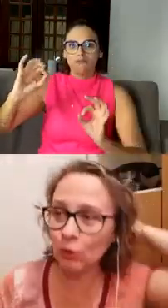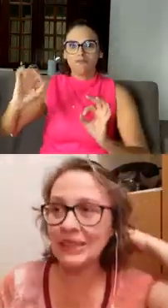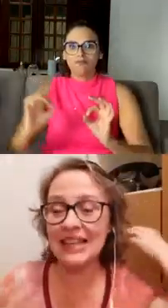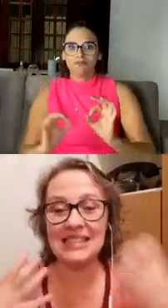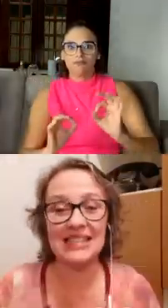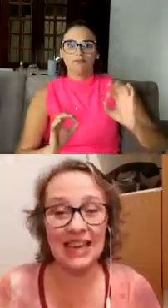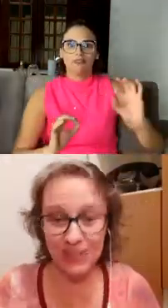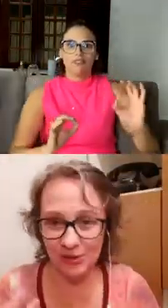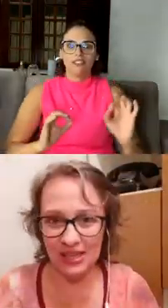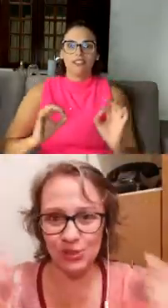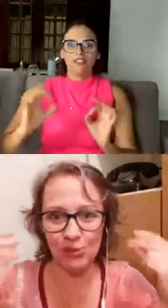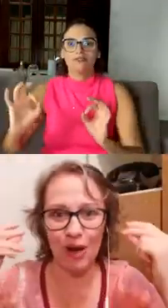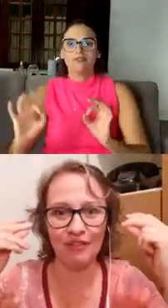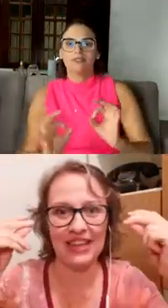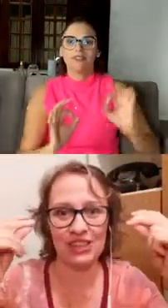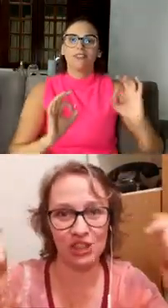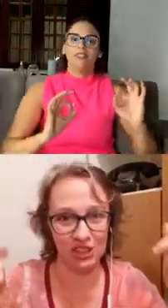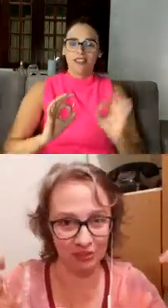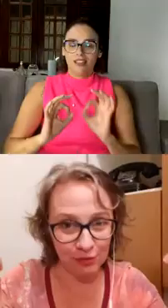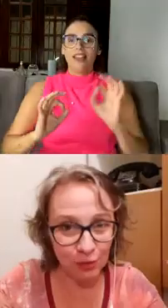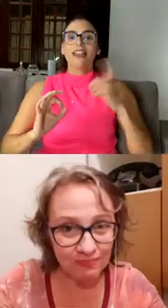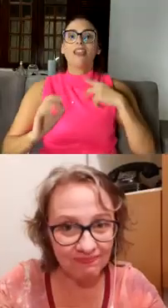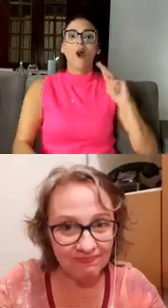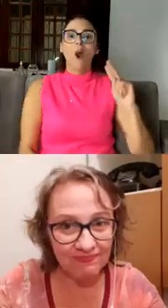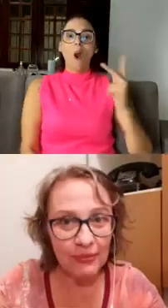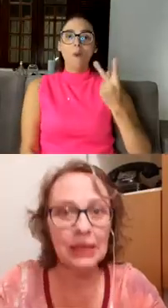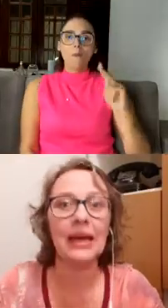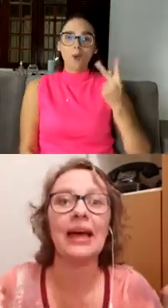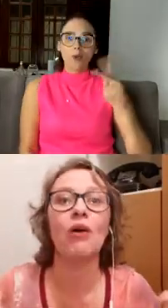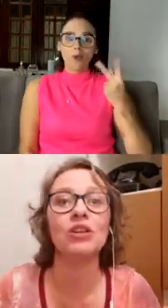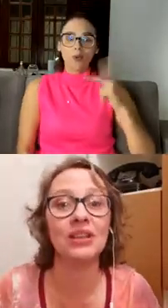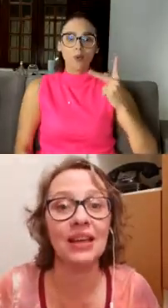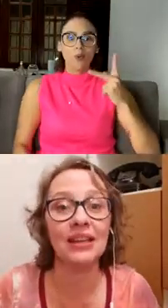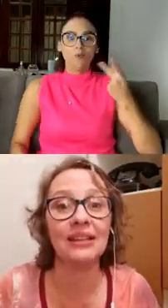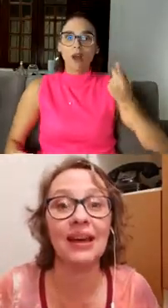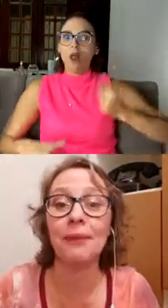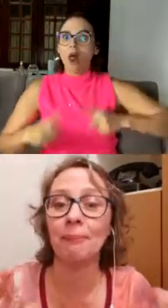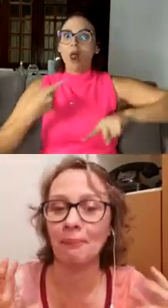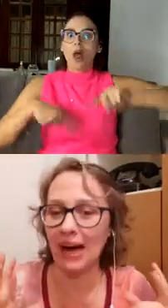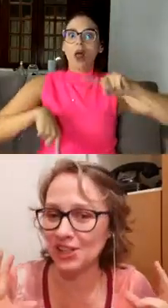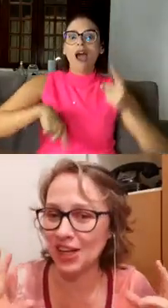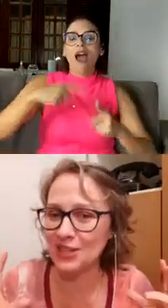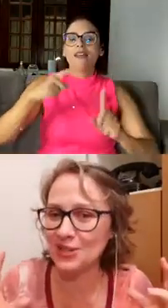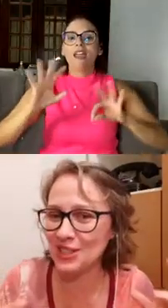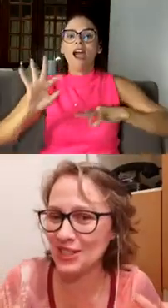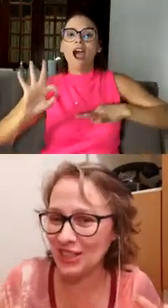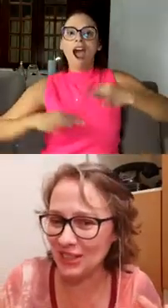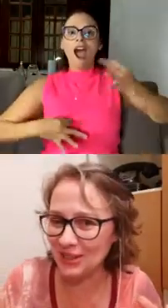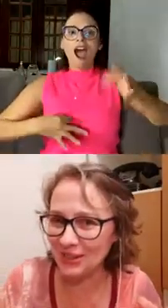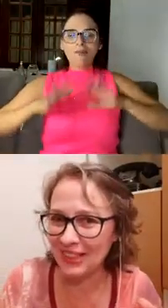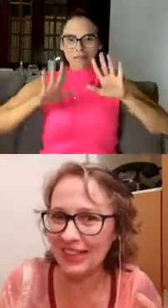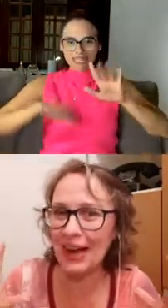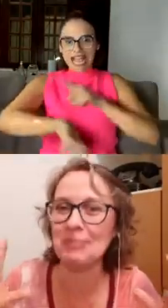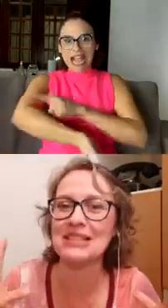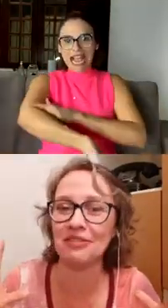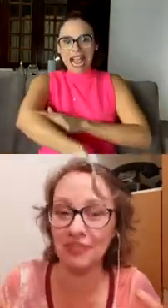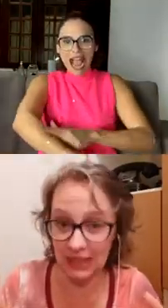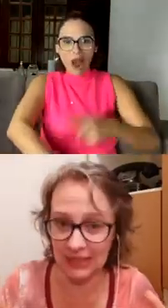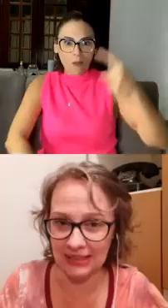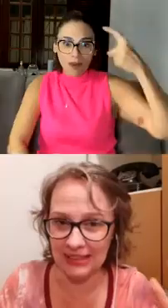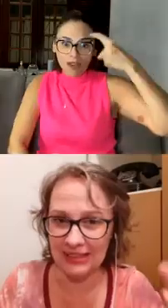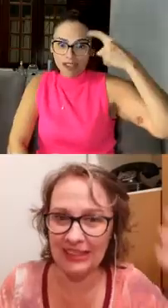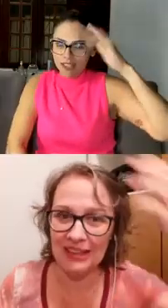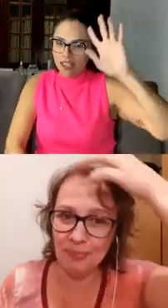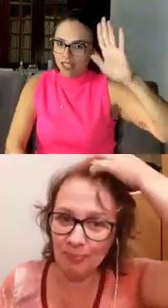o desejo sexual fica ativo, é onde tem que ter mais raciocínio e cabeça